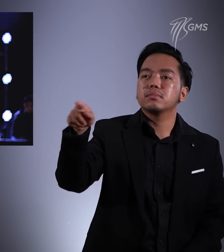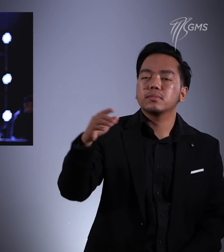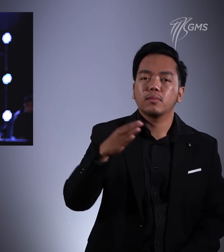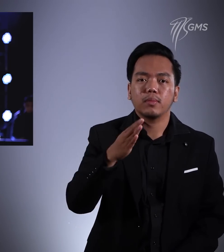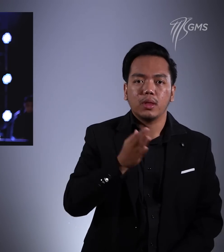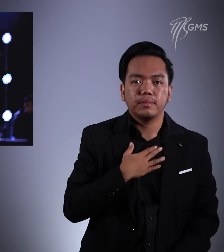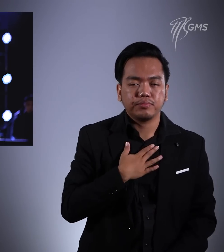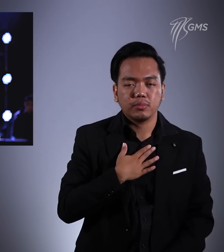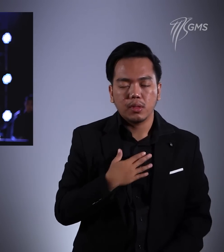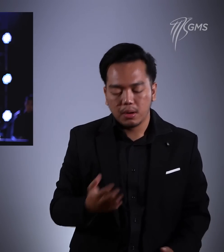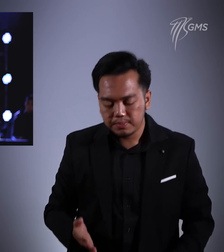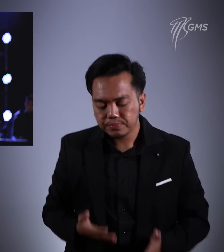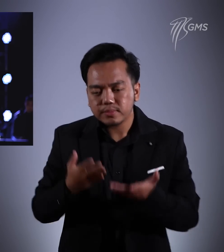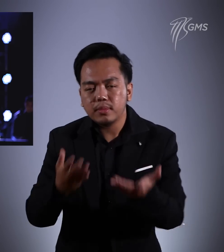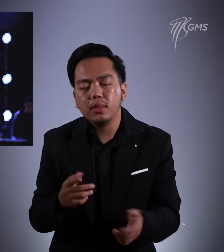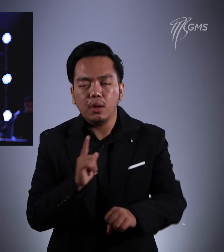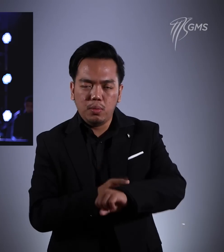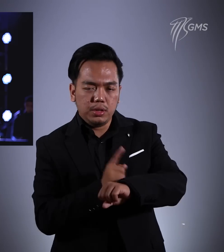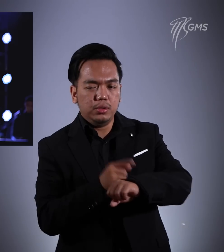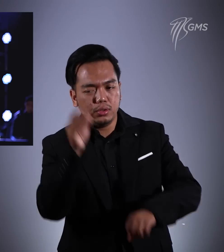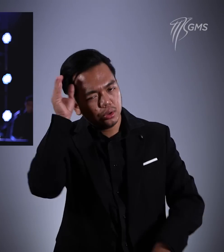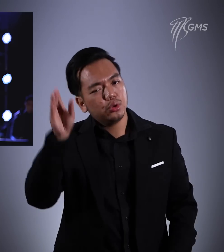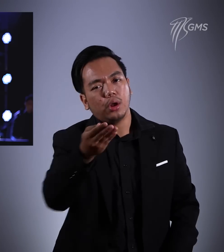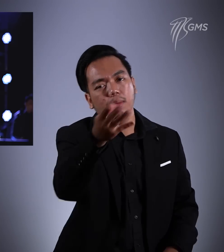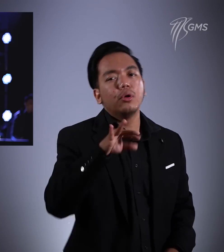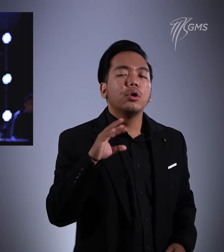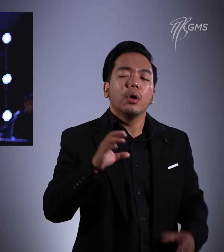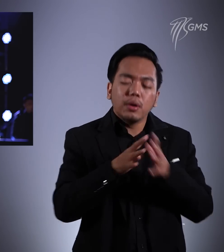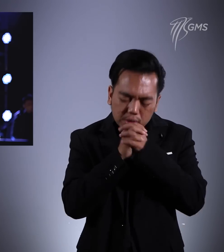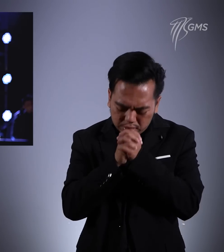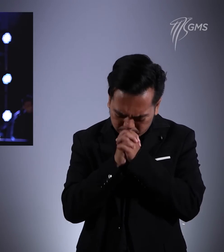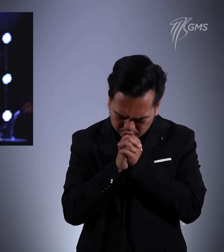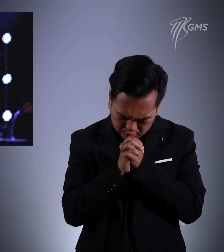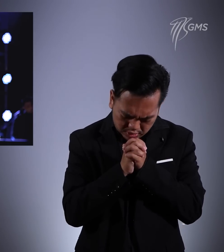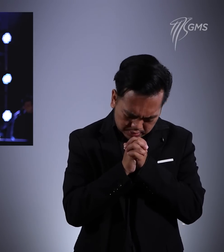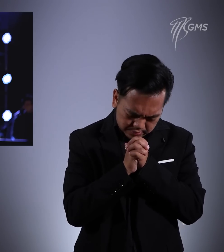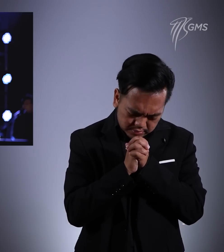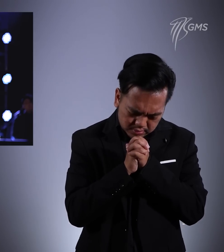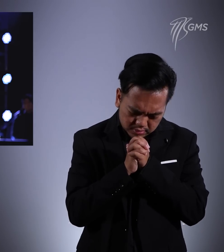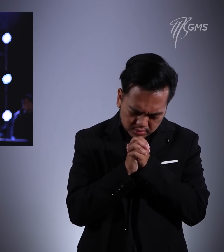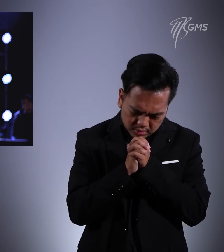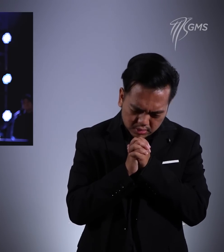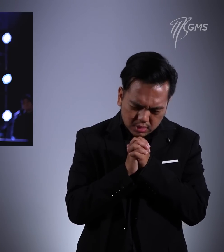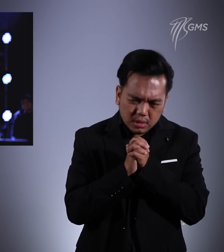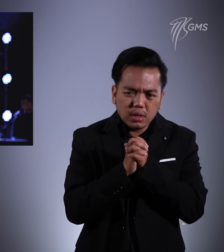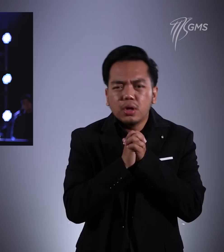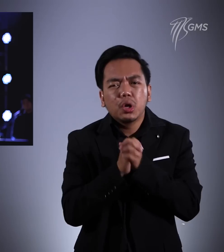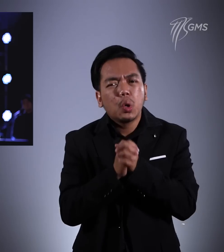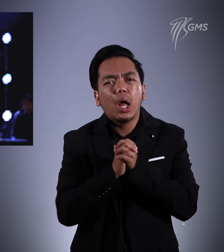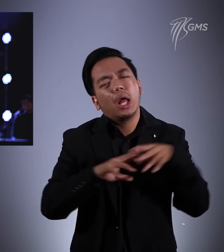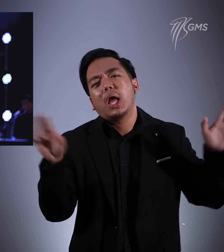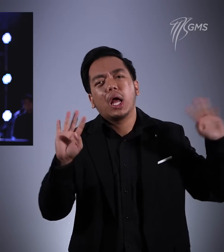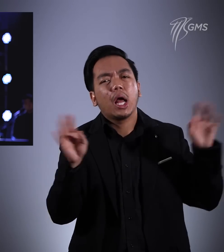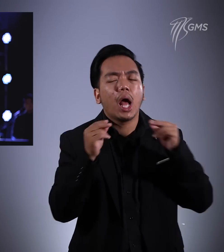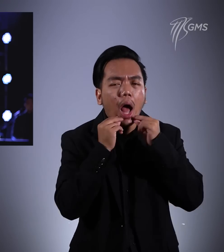Saya kasih waktu. Ucapkan sesuatu, doa Anda harus fasilida. Doa bisa ngomong langsung aja, gak usah bertele-tele seperti orang Farisi dianggap panjang berarti